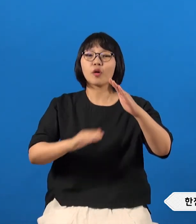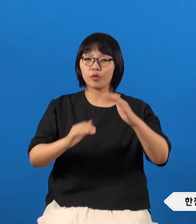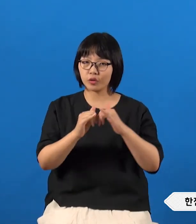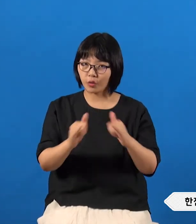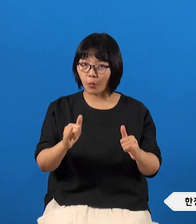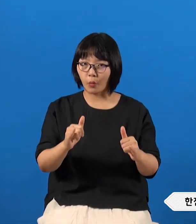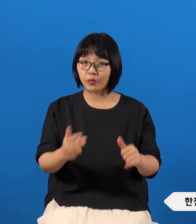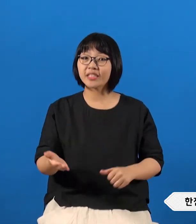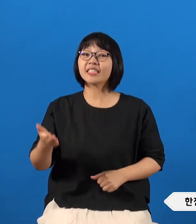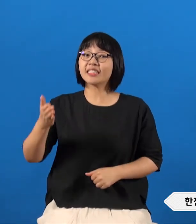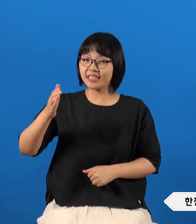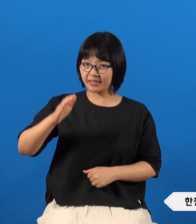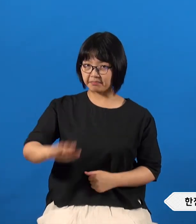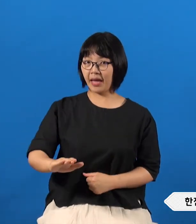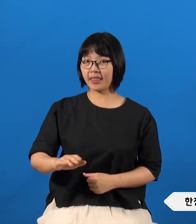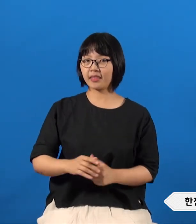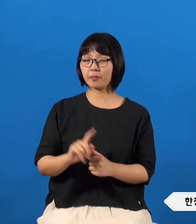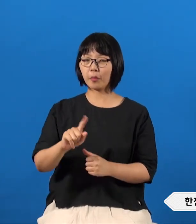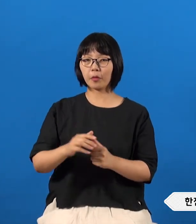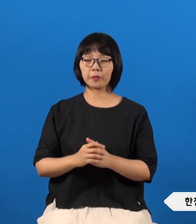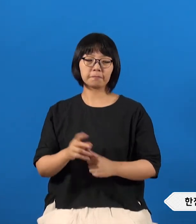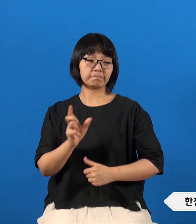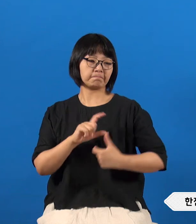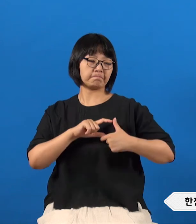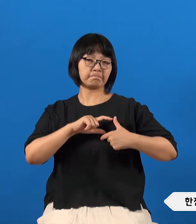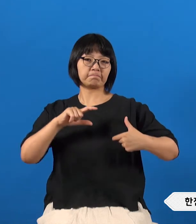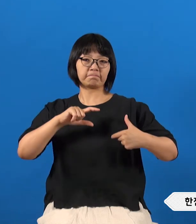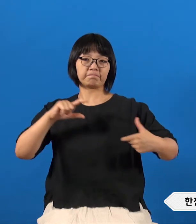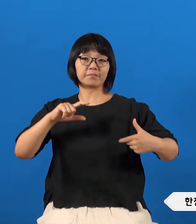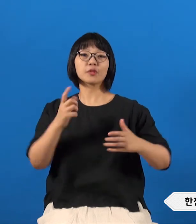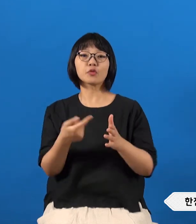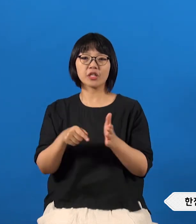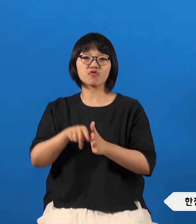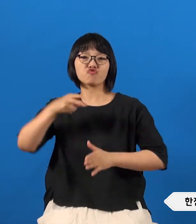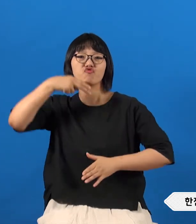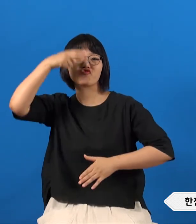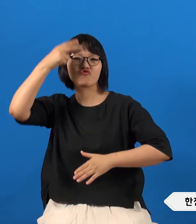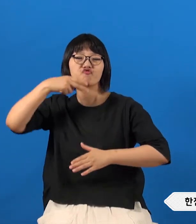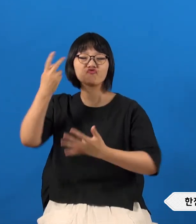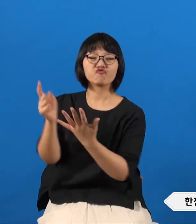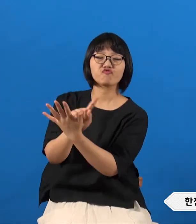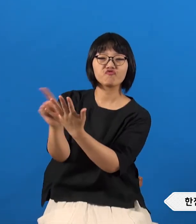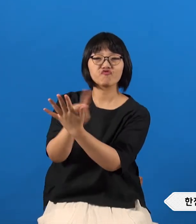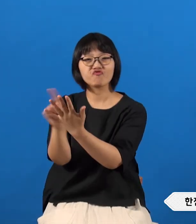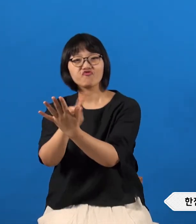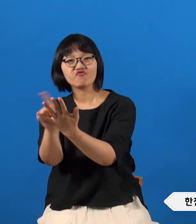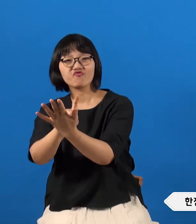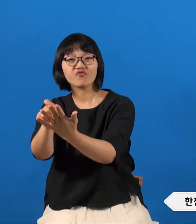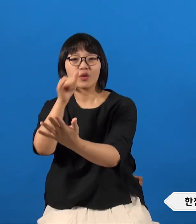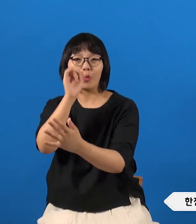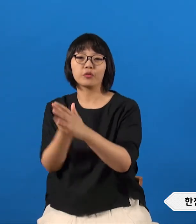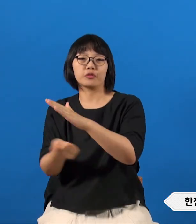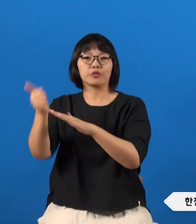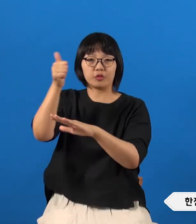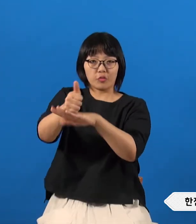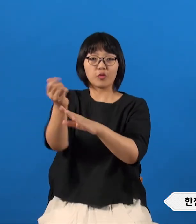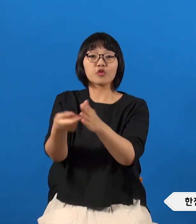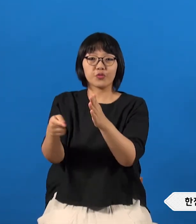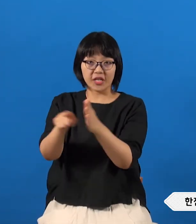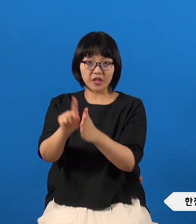사람이 호탕하다는 말을 들으려고 매일처럼 술을 마셨습니다. 남자가 출세를